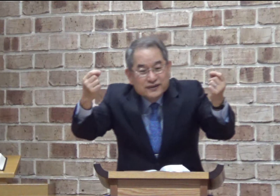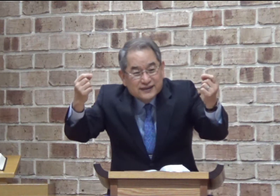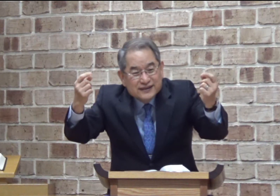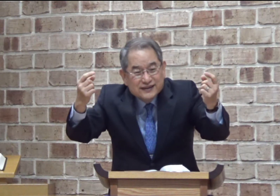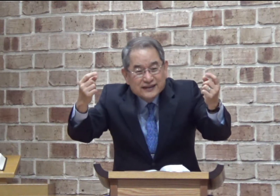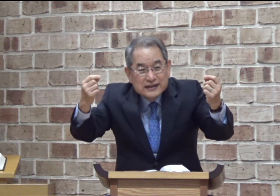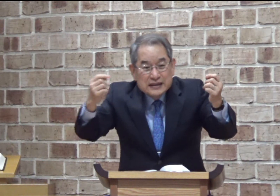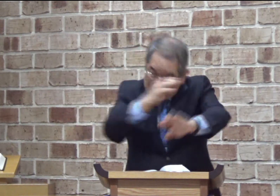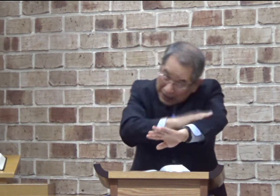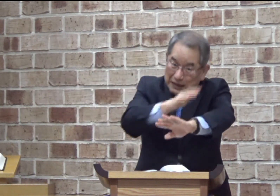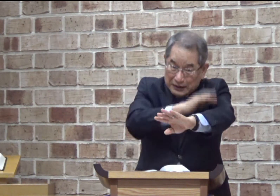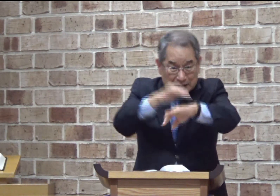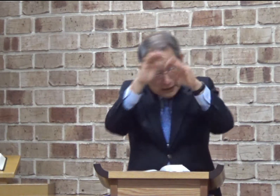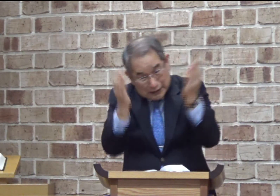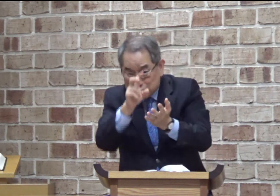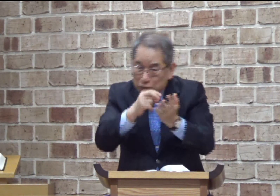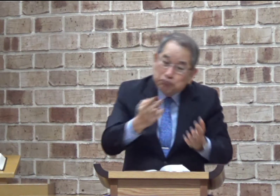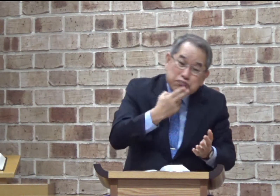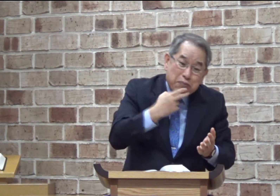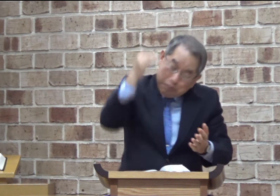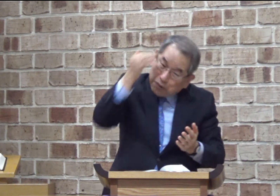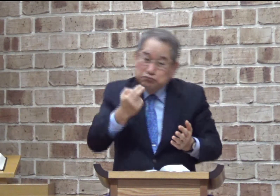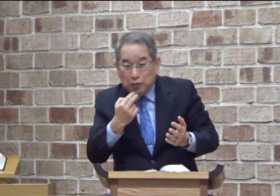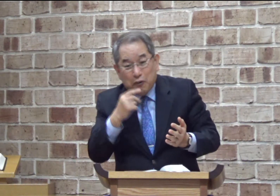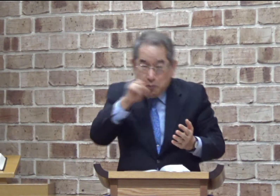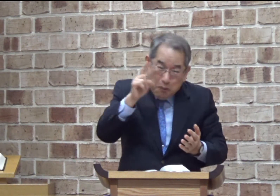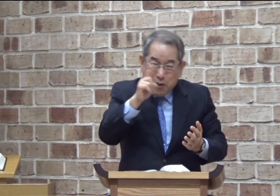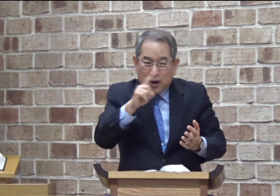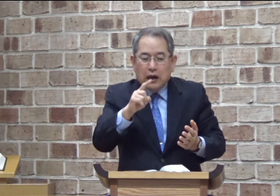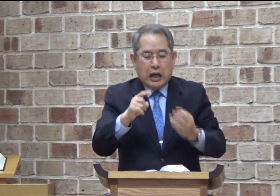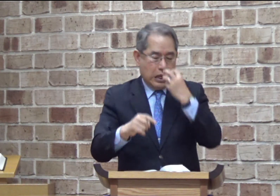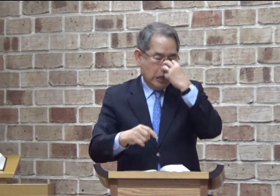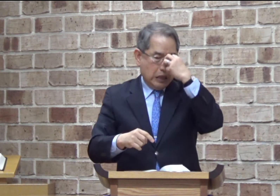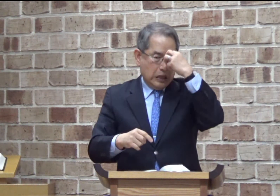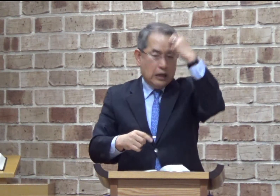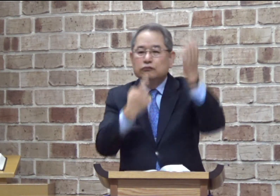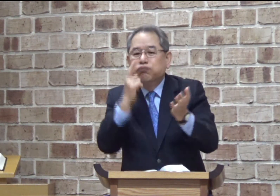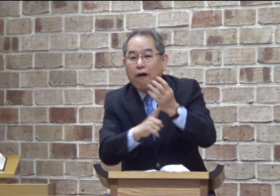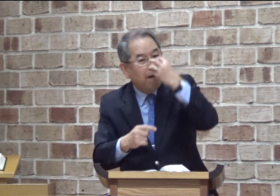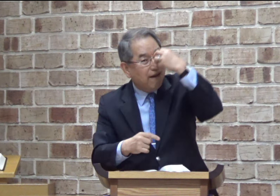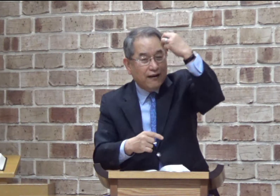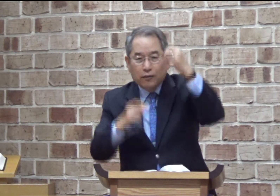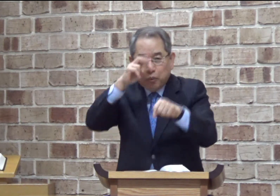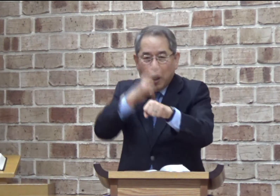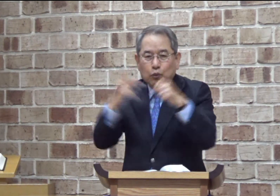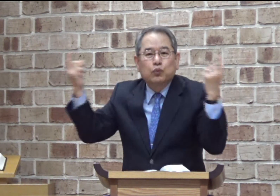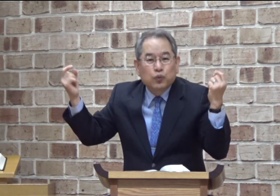바울이 아까 말씀드린 여자 권사님의 입장처럼 아무